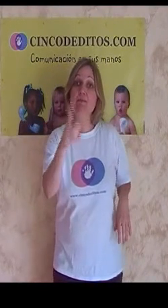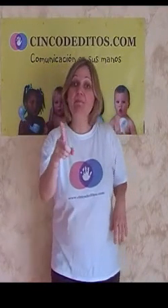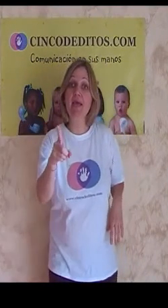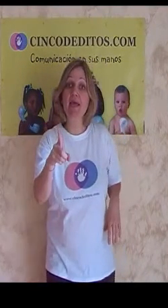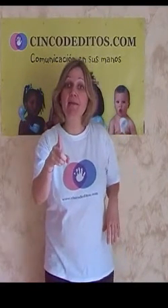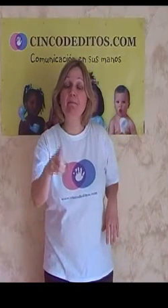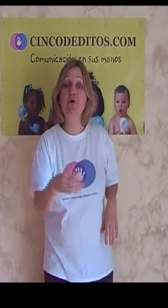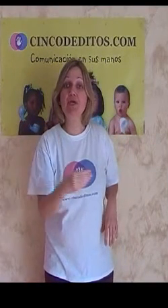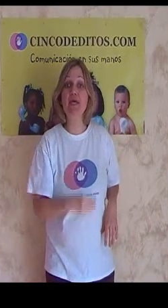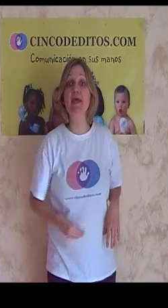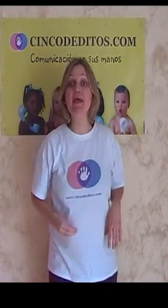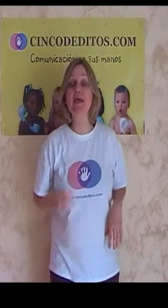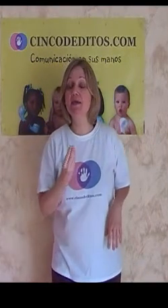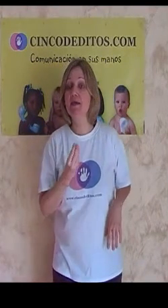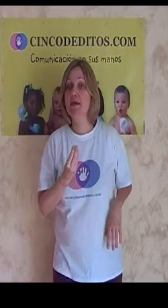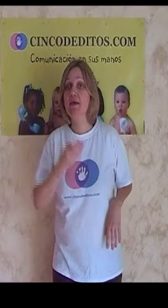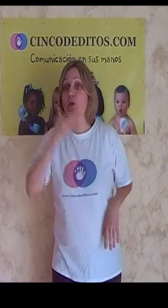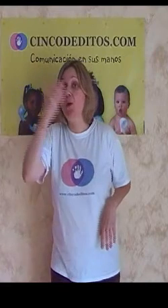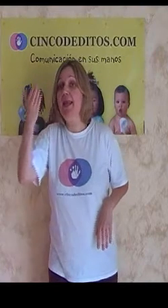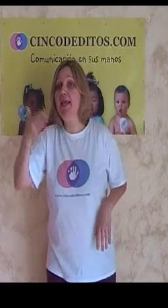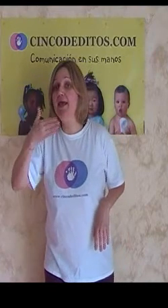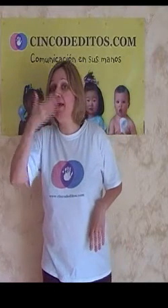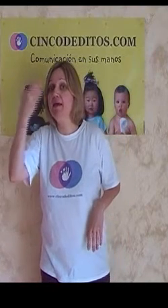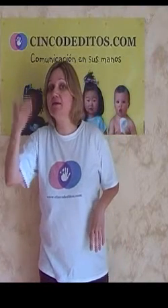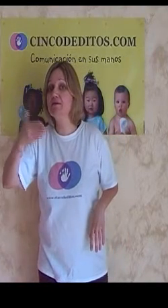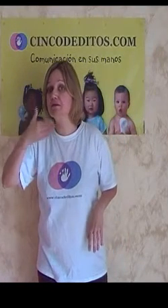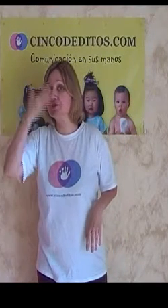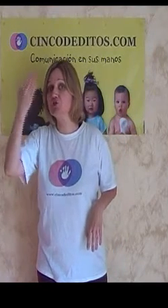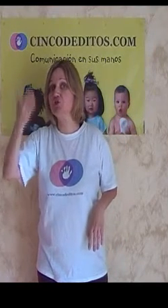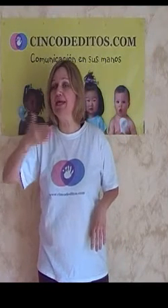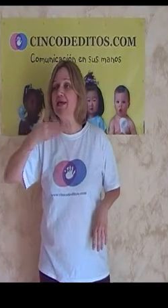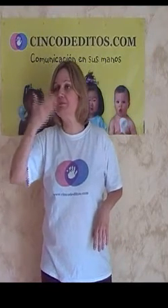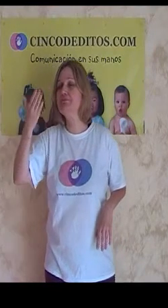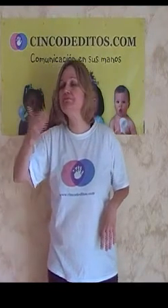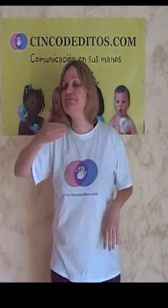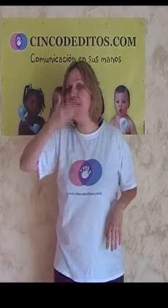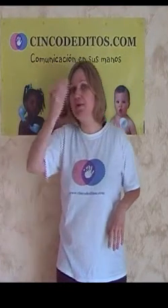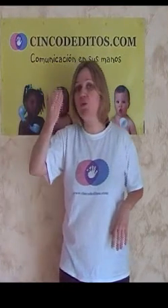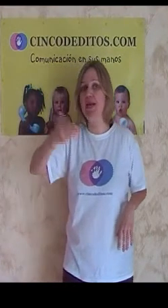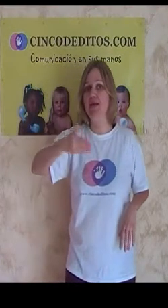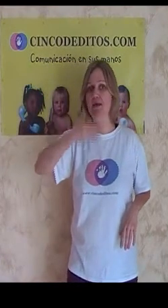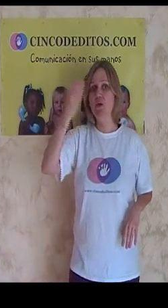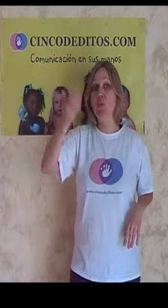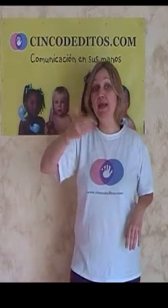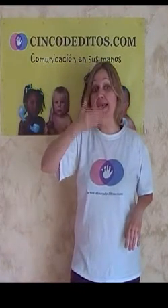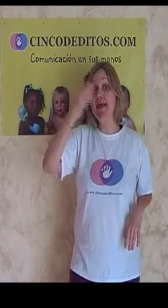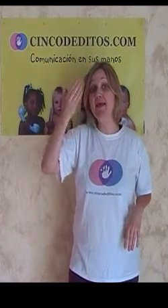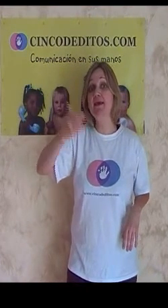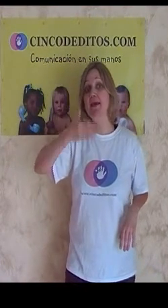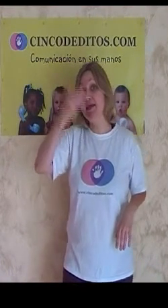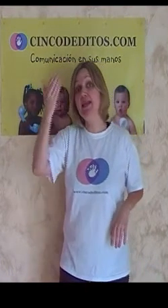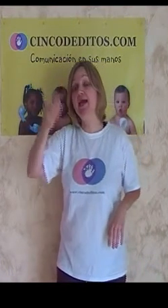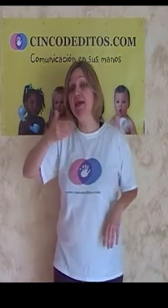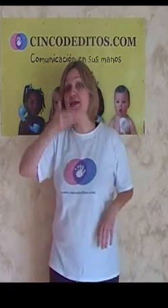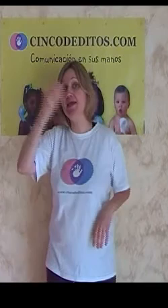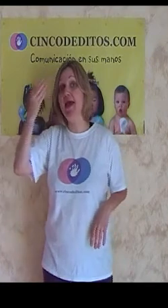Dime por qué huele... Esto es oler. Mmm, que ya huele. Huele el aire